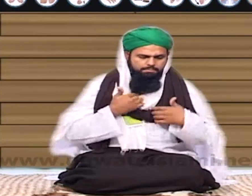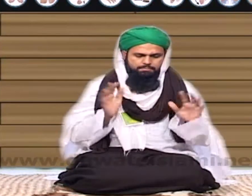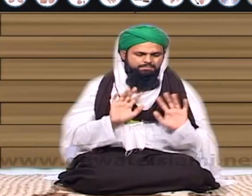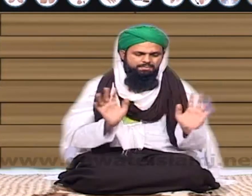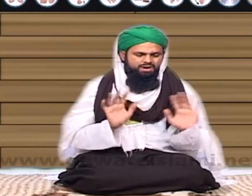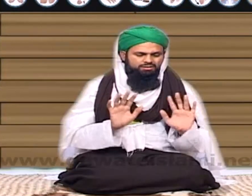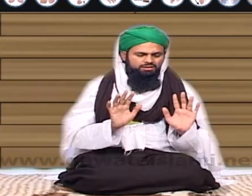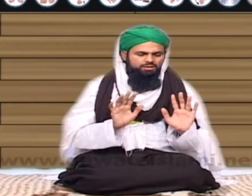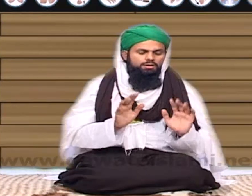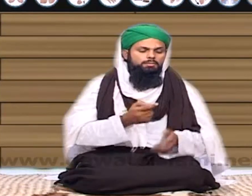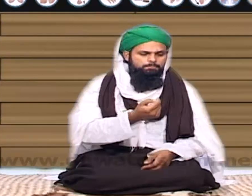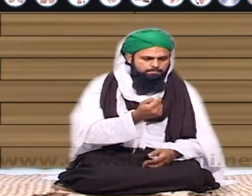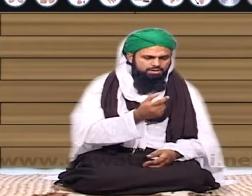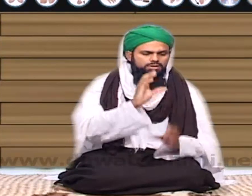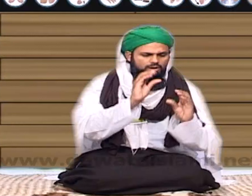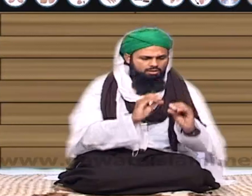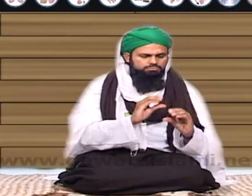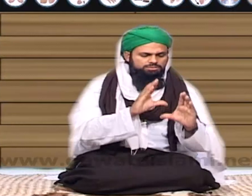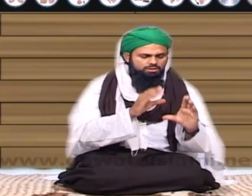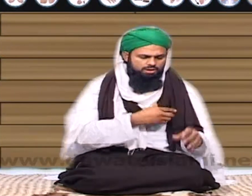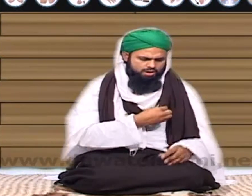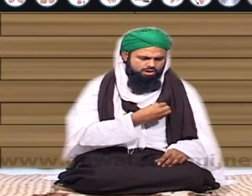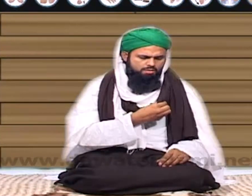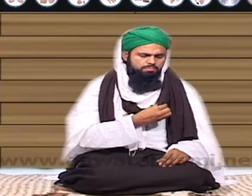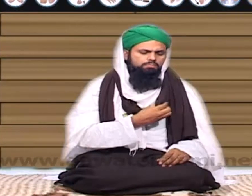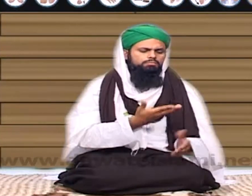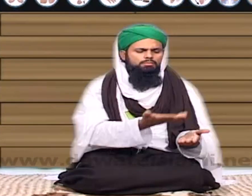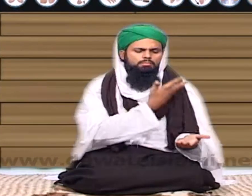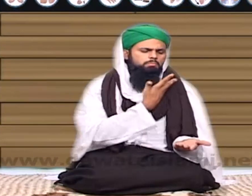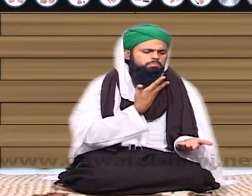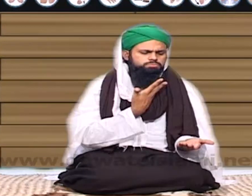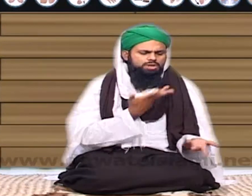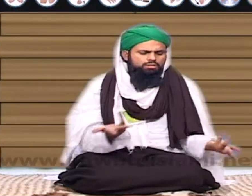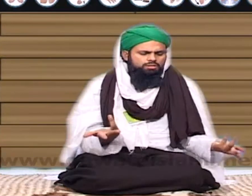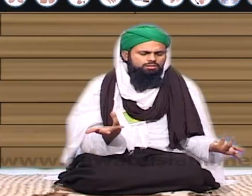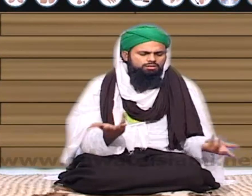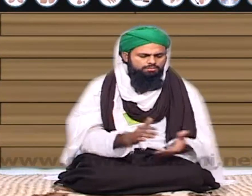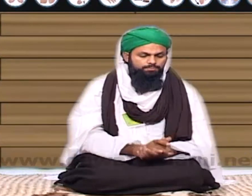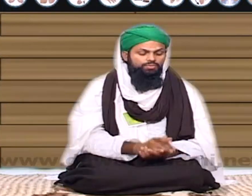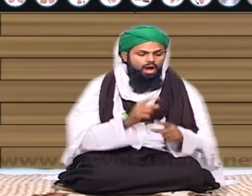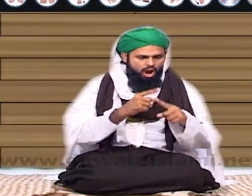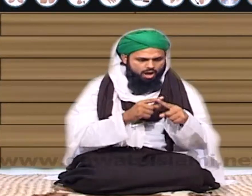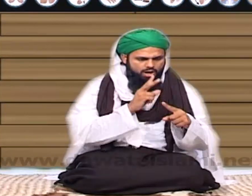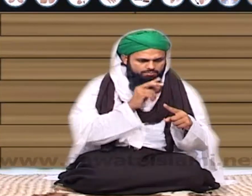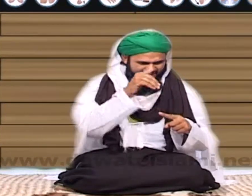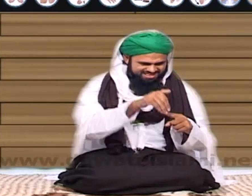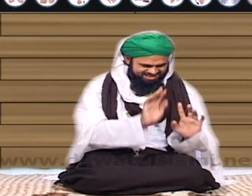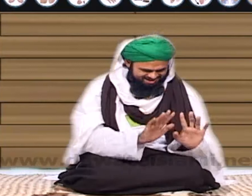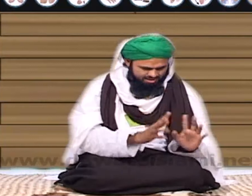جائے گا، لیکن جیسی قیمت ہے ویسا کا رنگ. عام طور پہ سستے کپڑوں پہ رنگ کچا ہوتا ہے. تو اس طرح مطلب ہے کہ نقص اور عیب بتا دیا